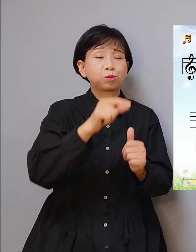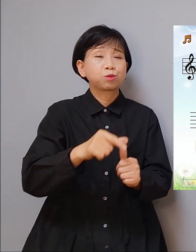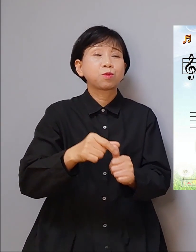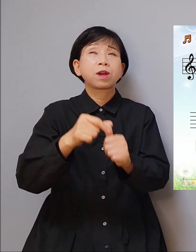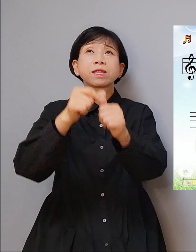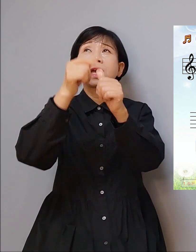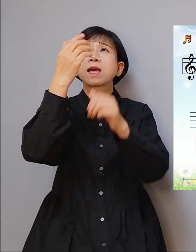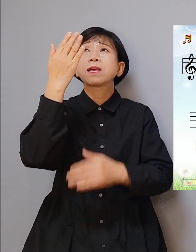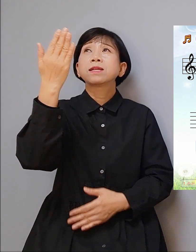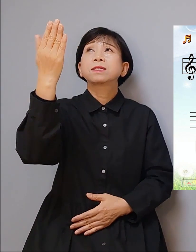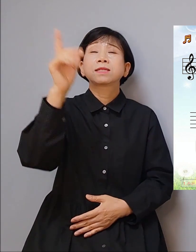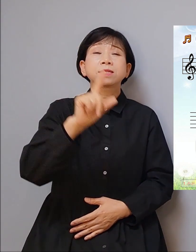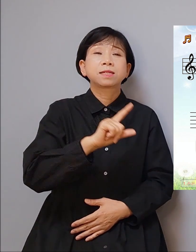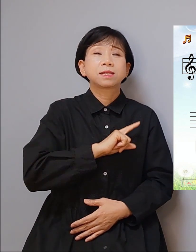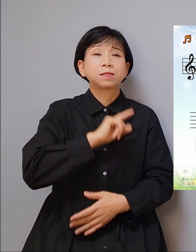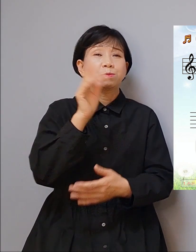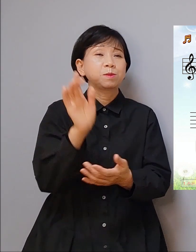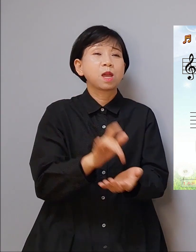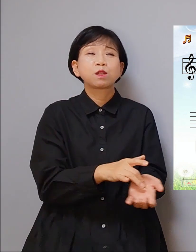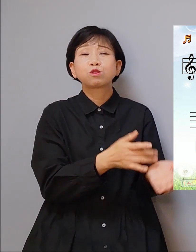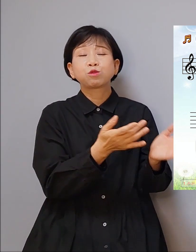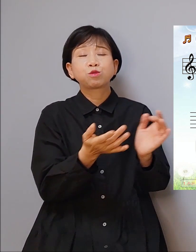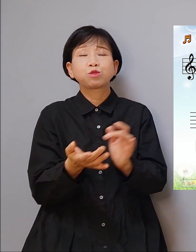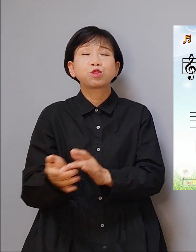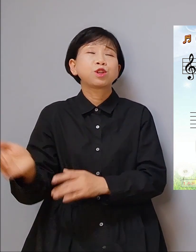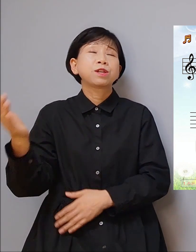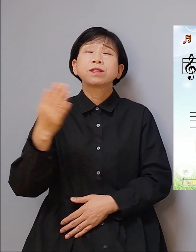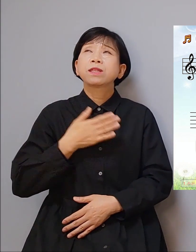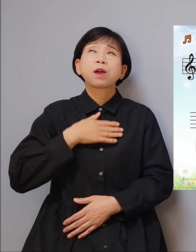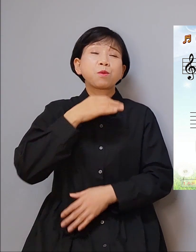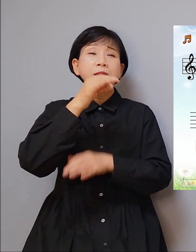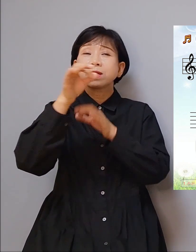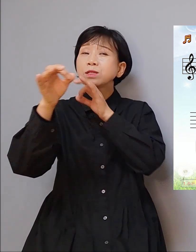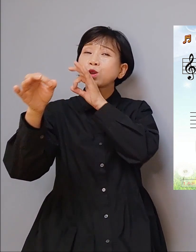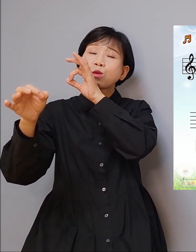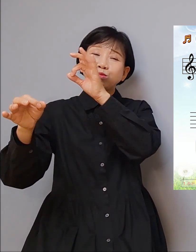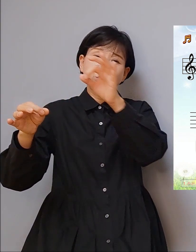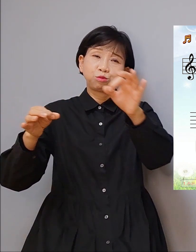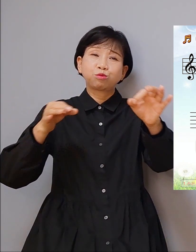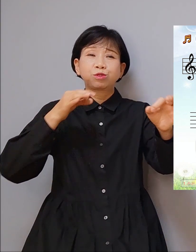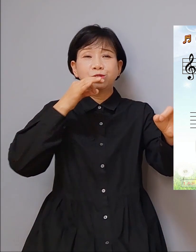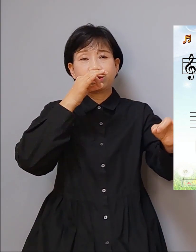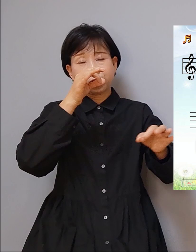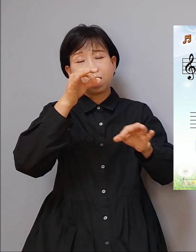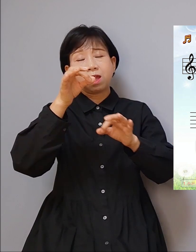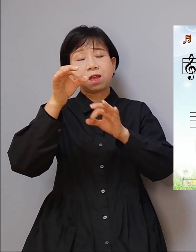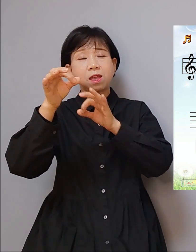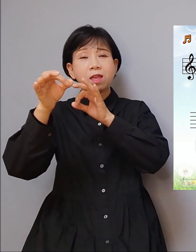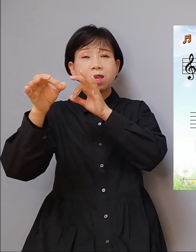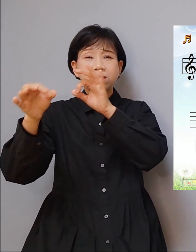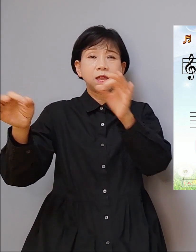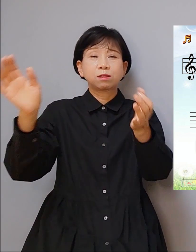오 구원의 그 이름 예수. 우리 두 손 들고 찬양합니다.